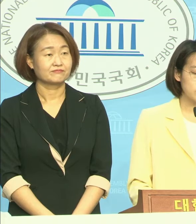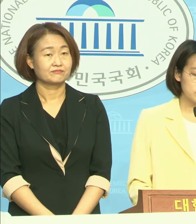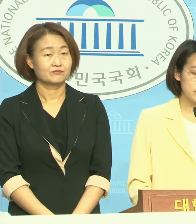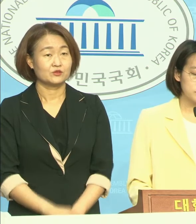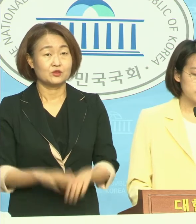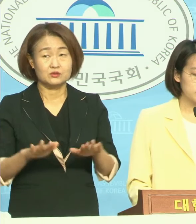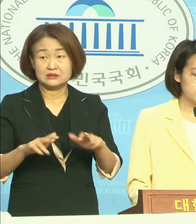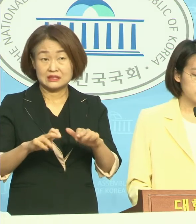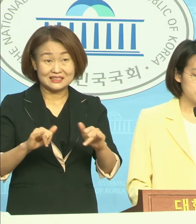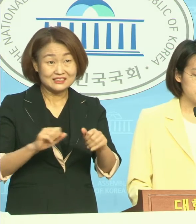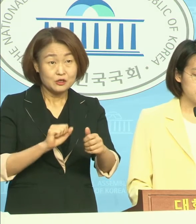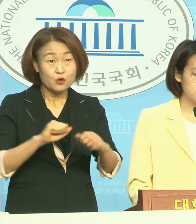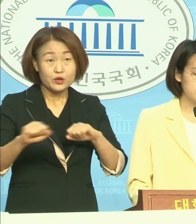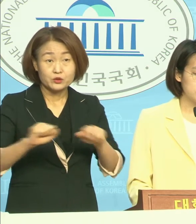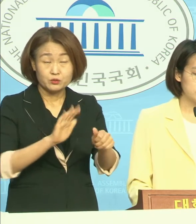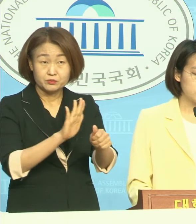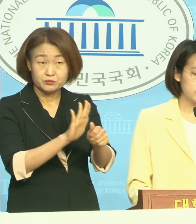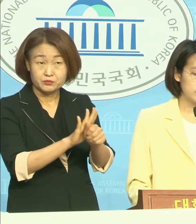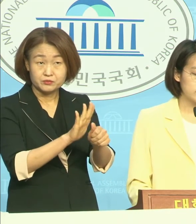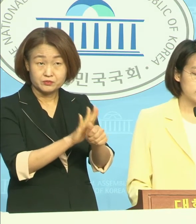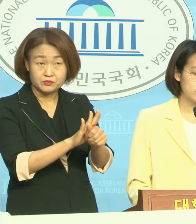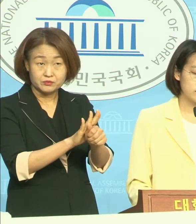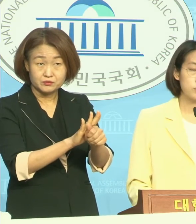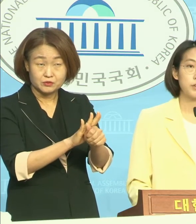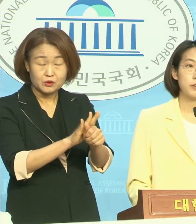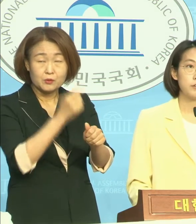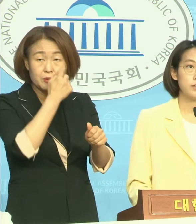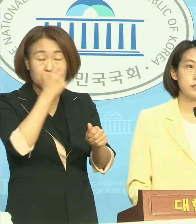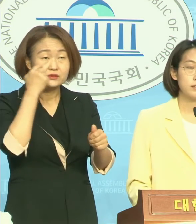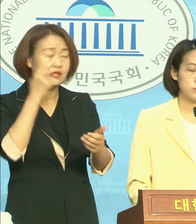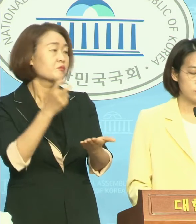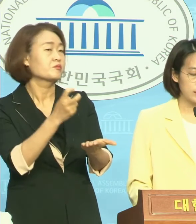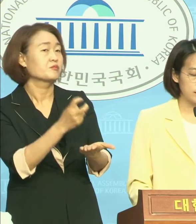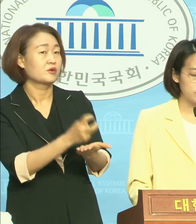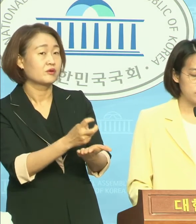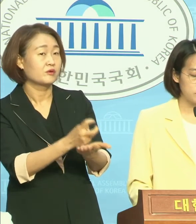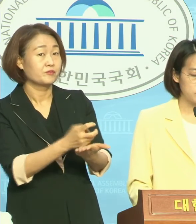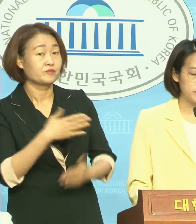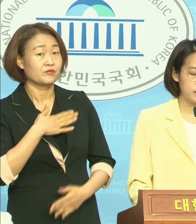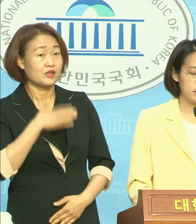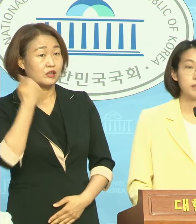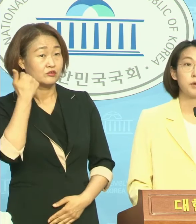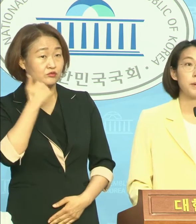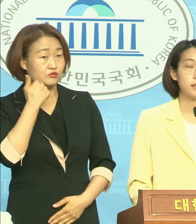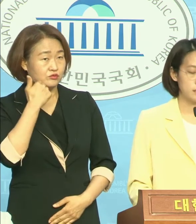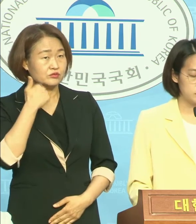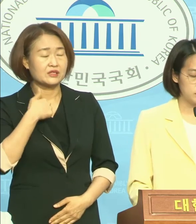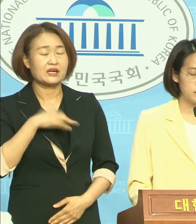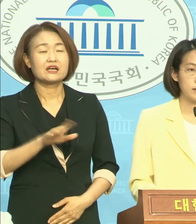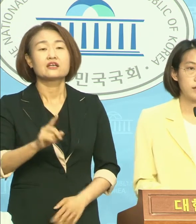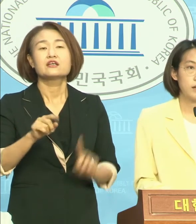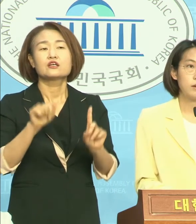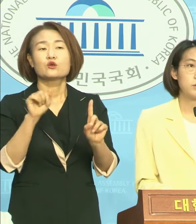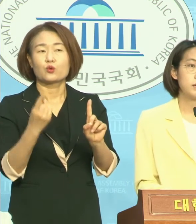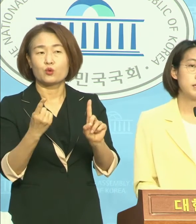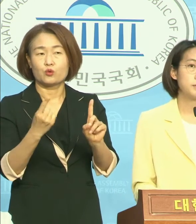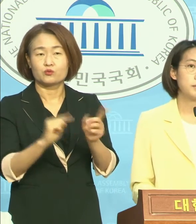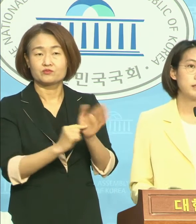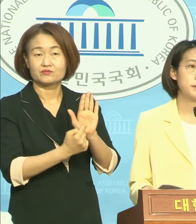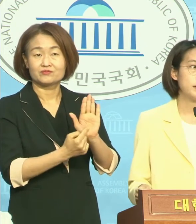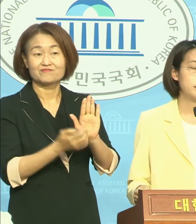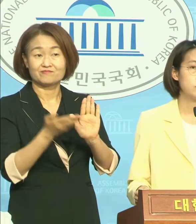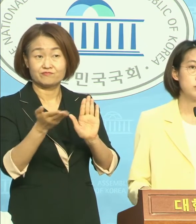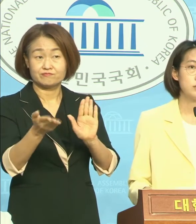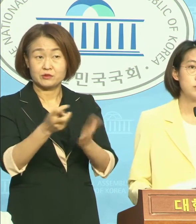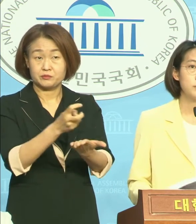장애 활동지원 24시간 보장 법은 정의당 자꾸 국회의원은 저 장애 형이 대표발의 하는법 아닙니다 오늘 이